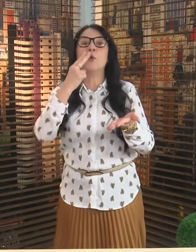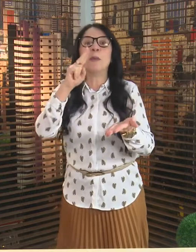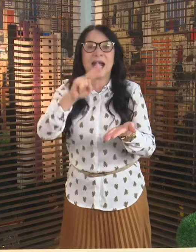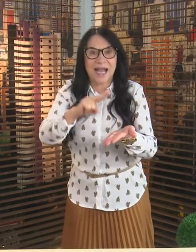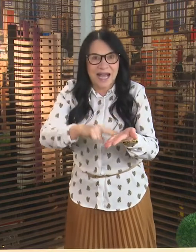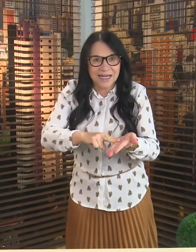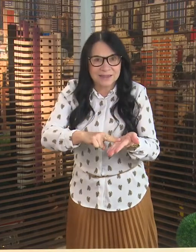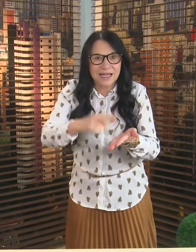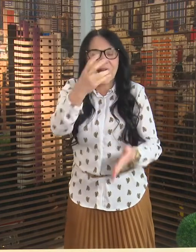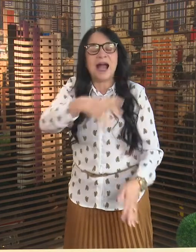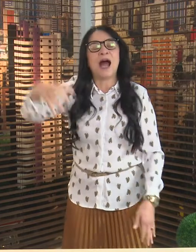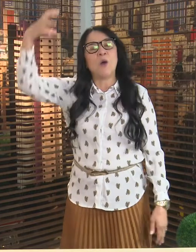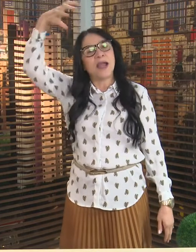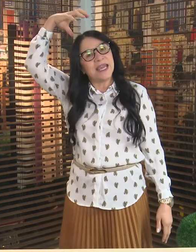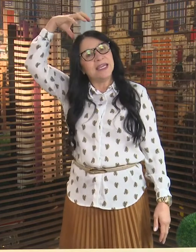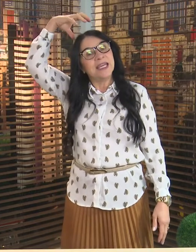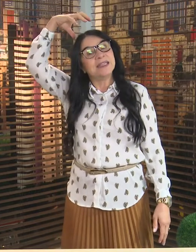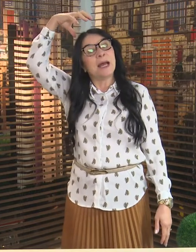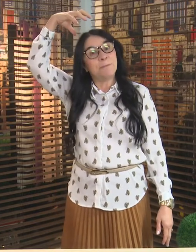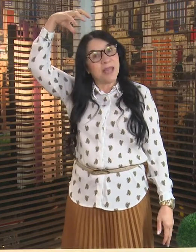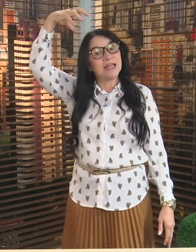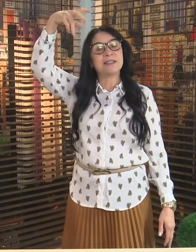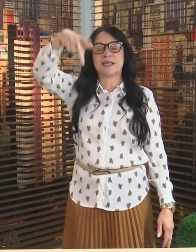uma carta ao rei da Pérsia.